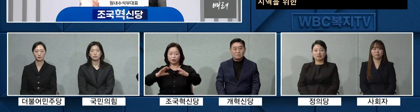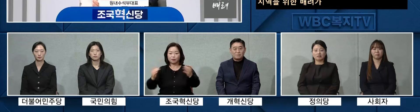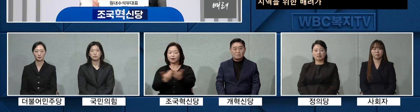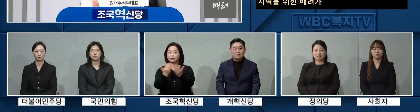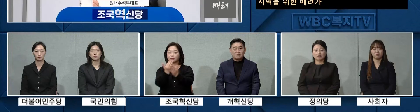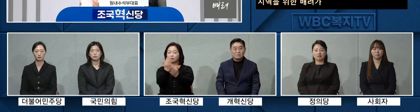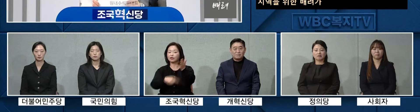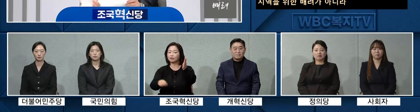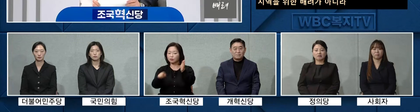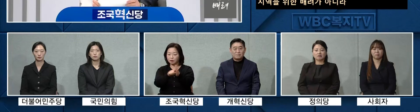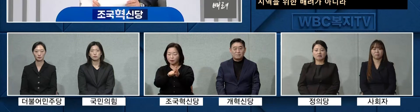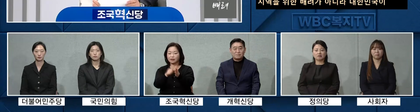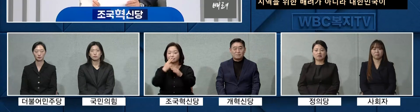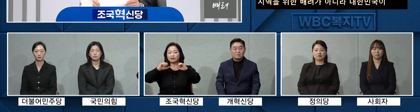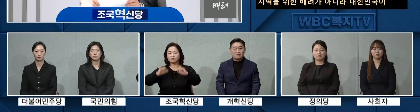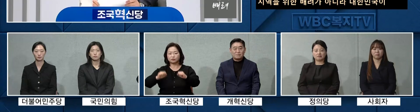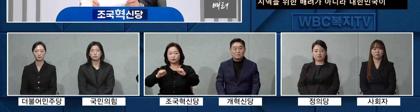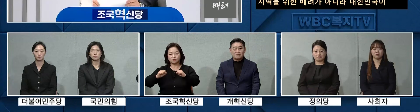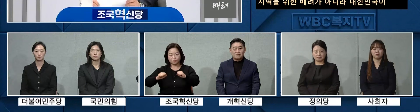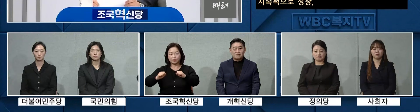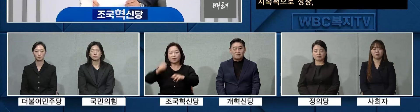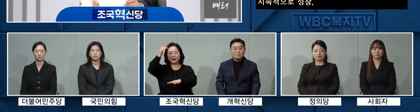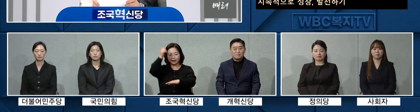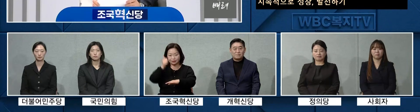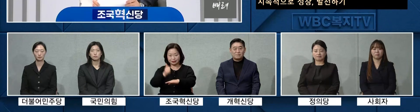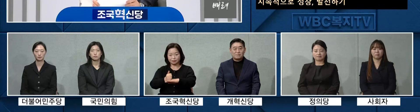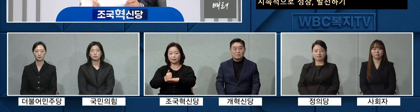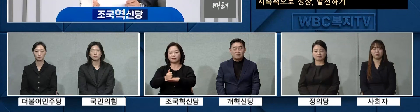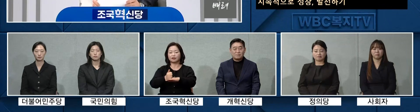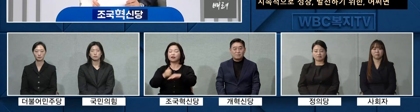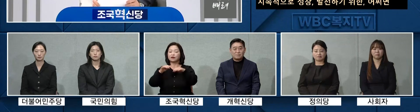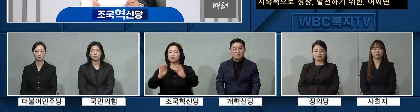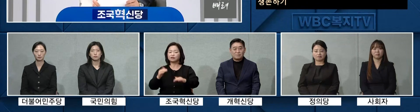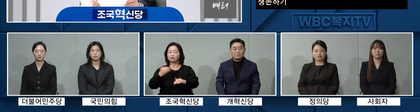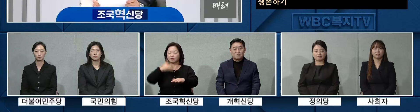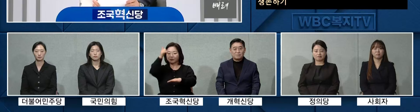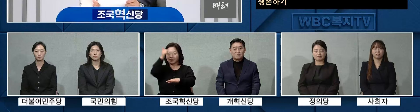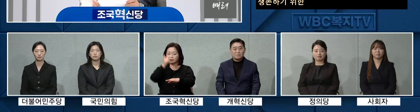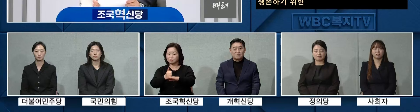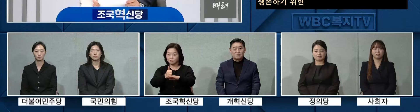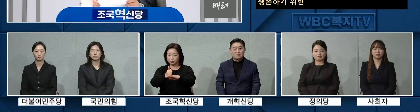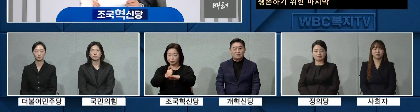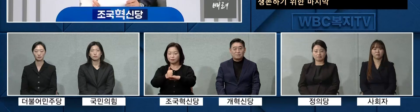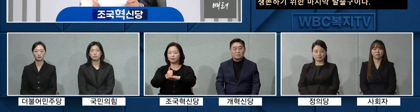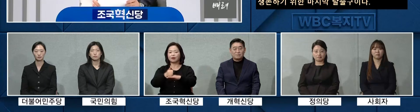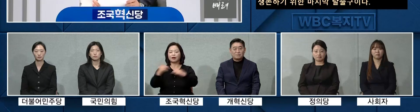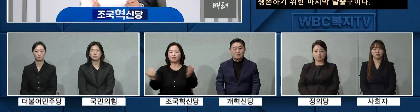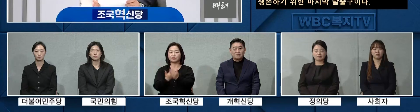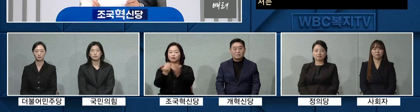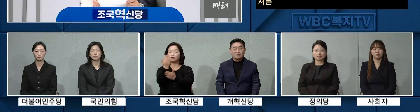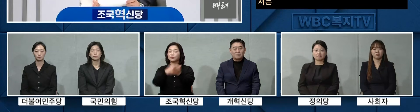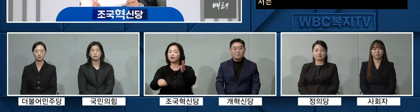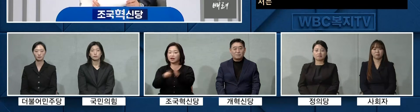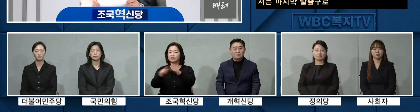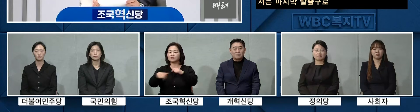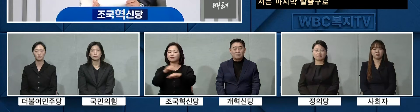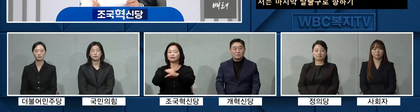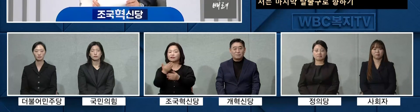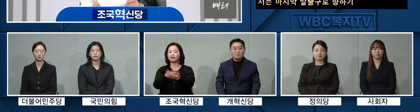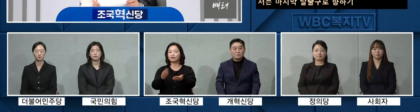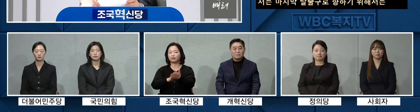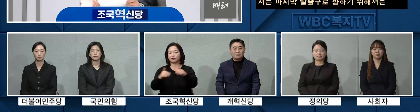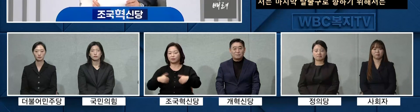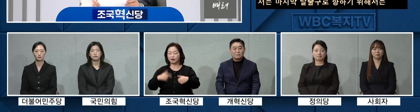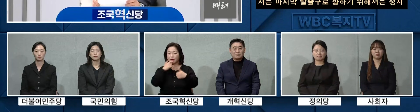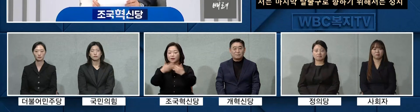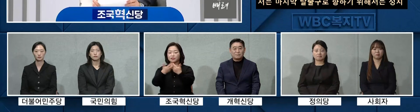위한 어쩌면 생존하기 위한 마지막 탈출구이다. 저는 마지막 탈출구를 향하기 위해서는 정치 개혁이 시작이라고 생각합니다.